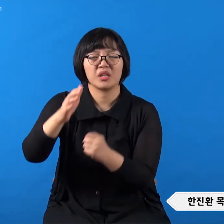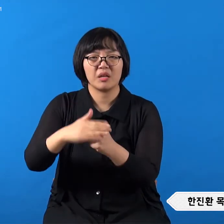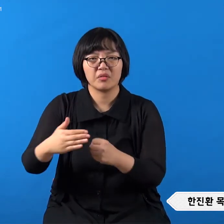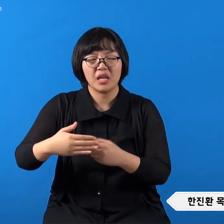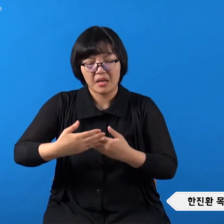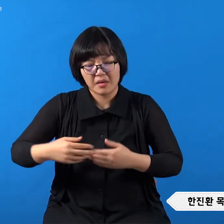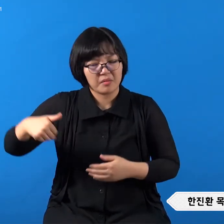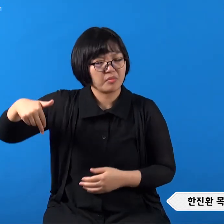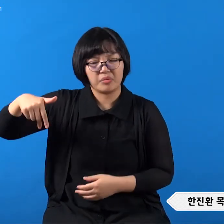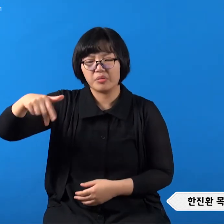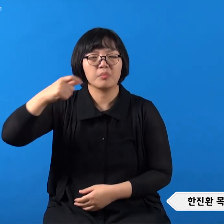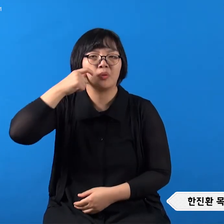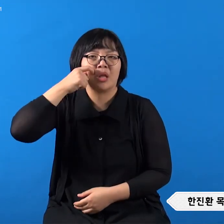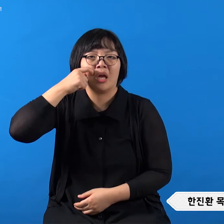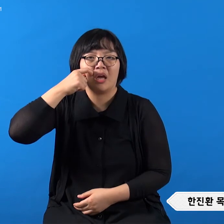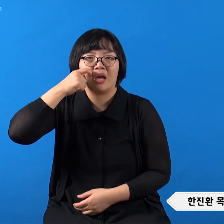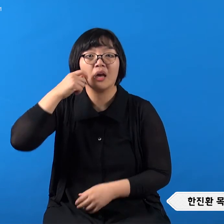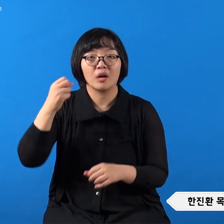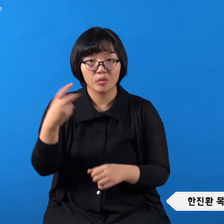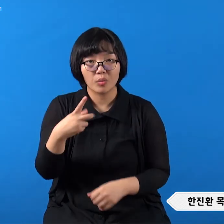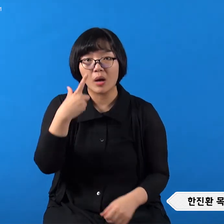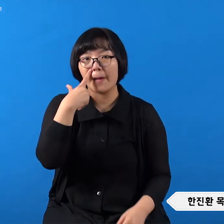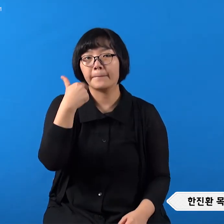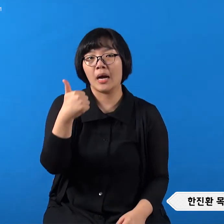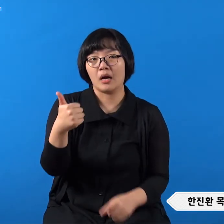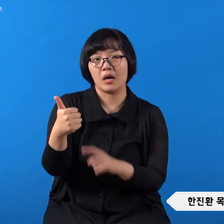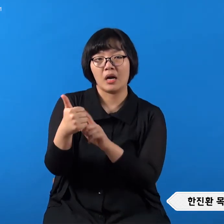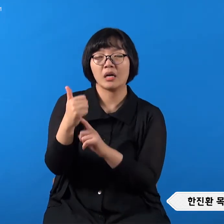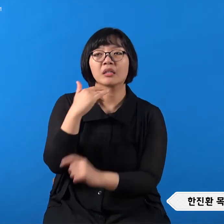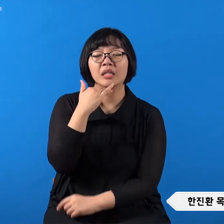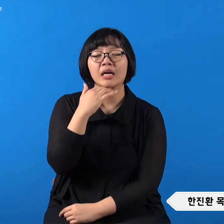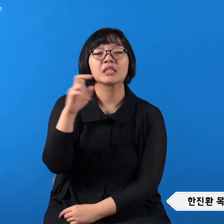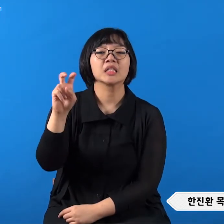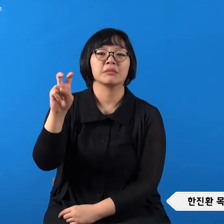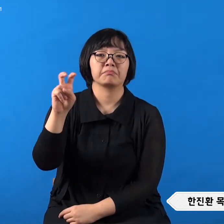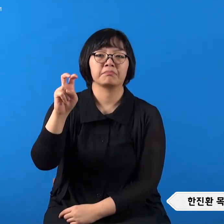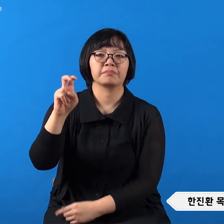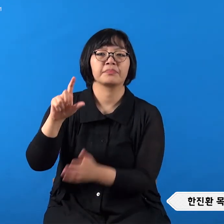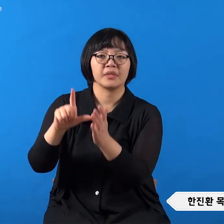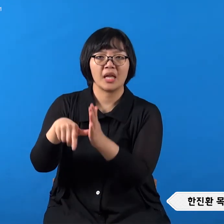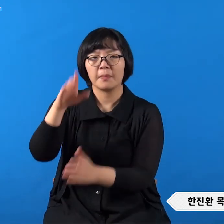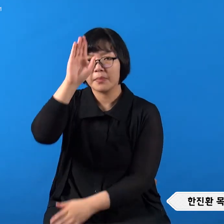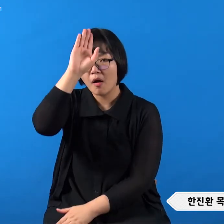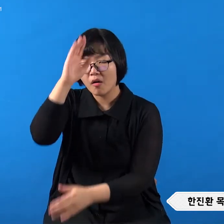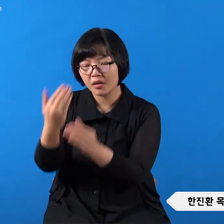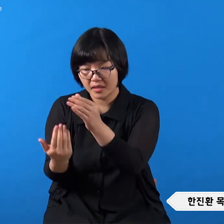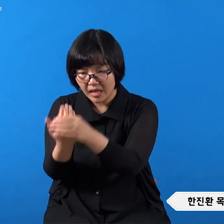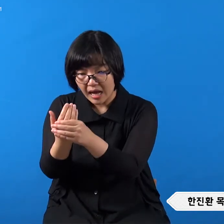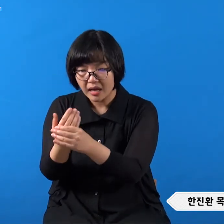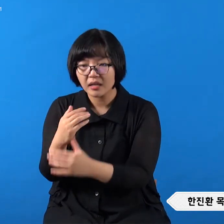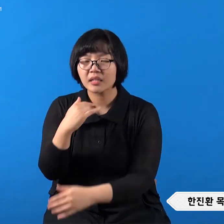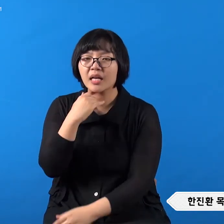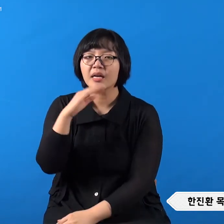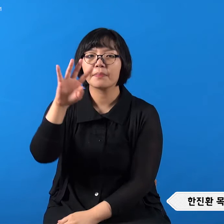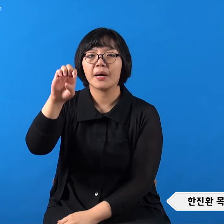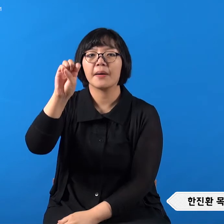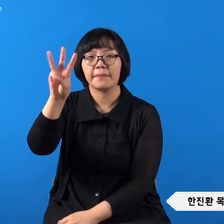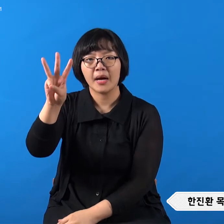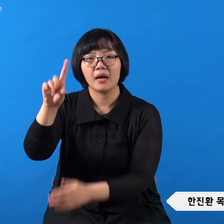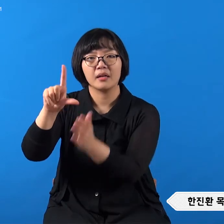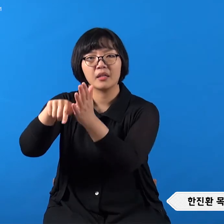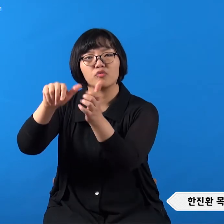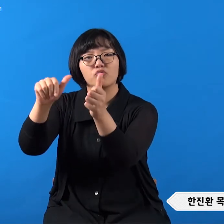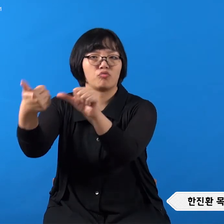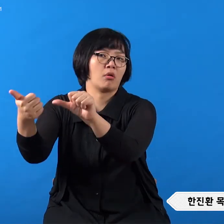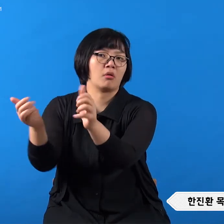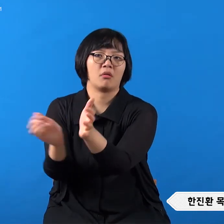살았습니다. 바네사 아버지는 20살 때 그 병에 걸려서 결국은 43살 때 세상을